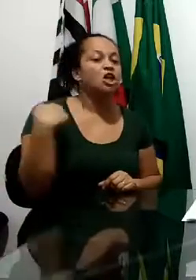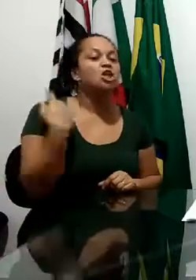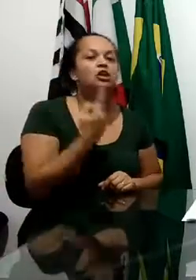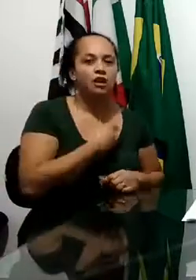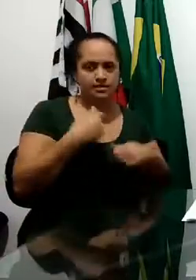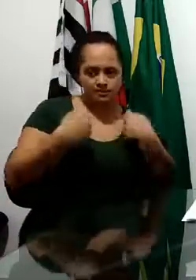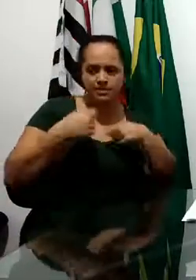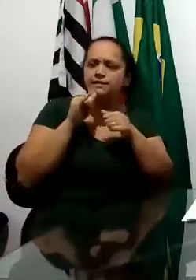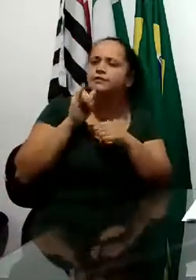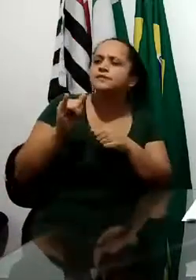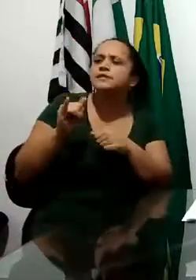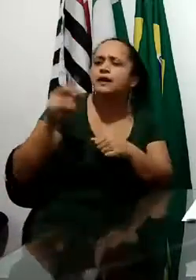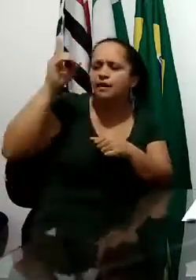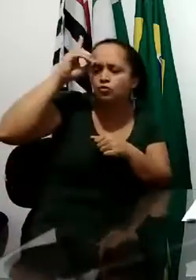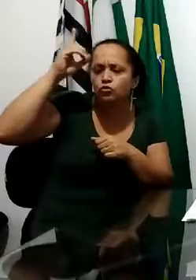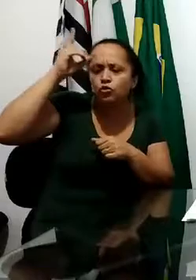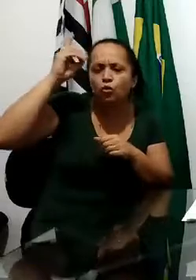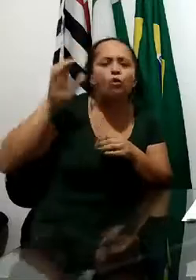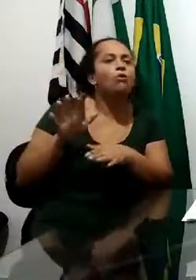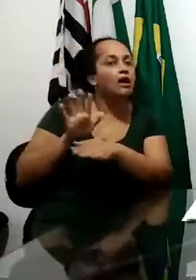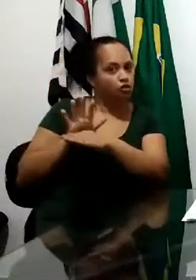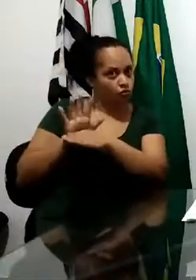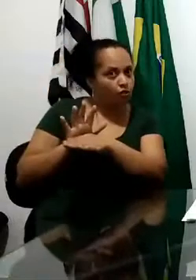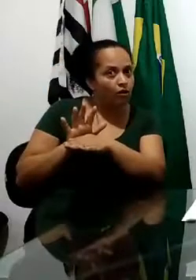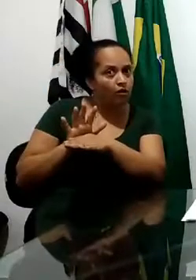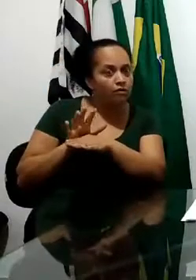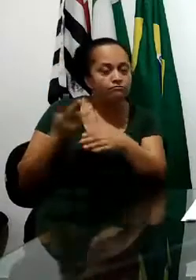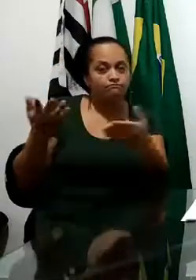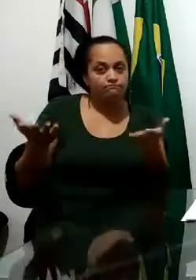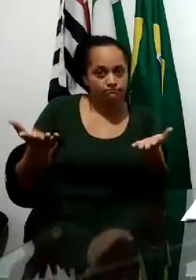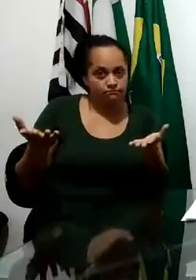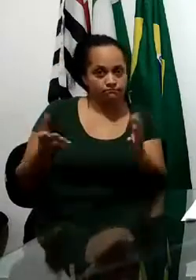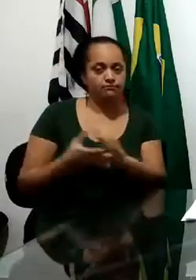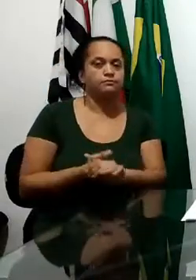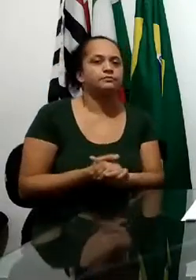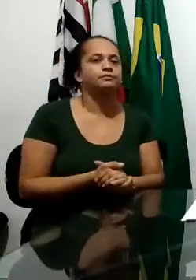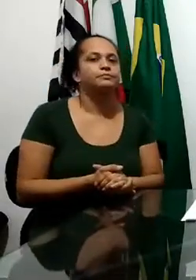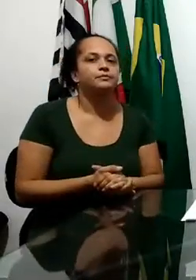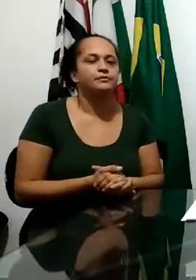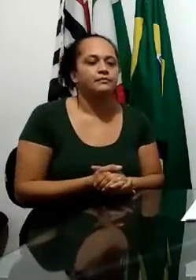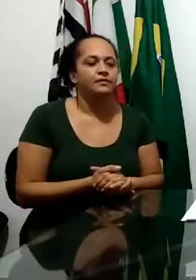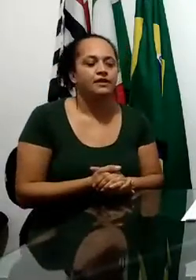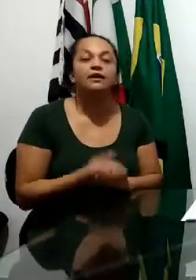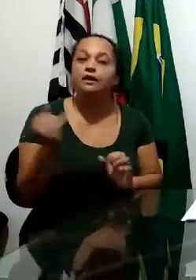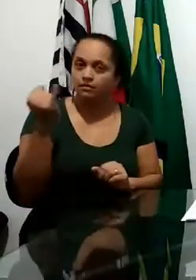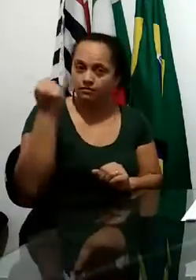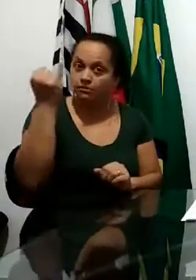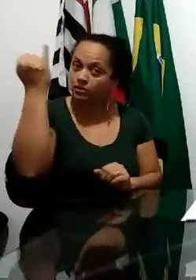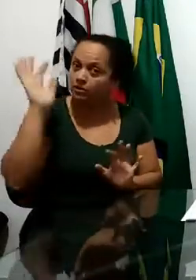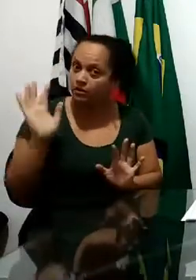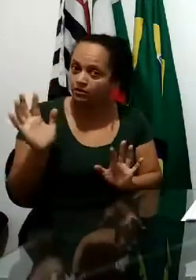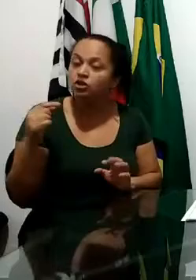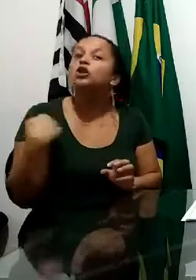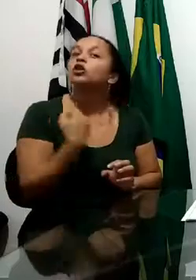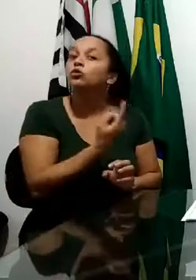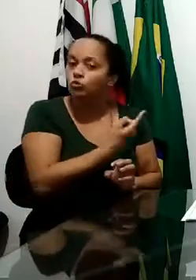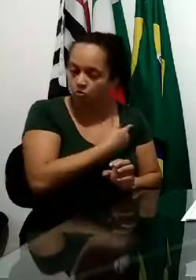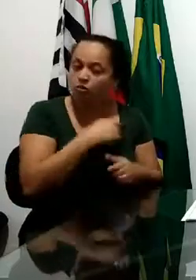prestar conta do que nós fizemos com os talentos, né? E é interessante, todos nós vamos